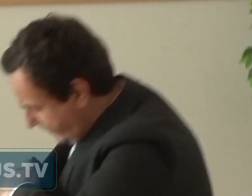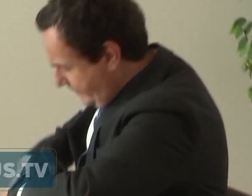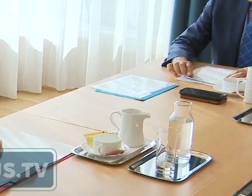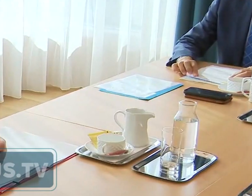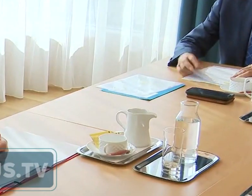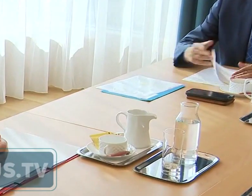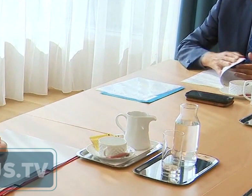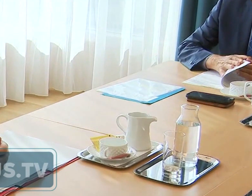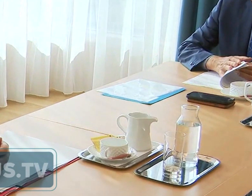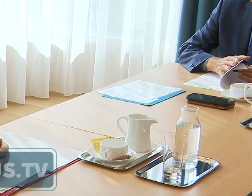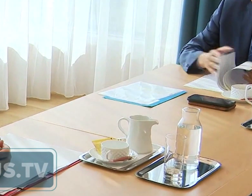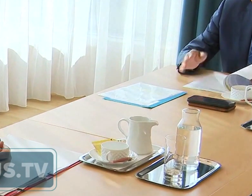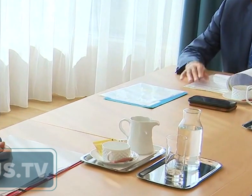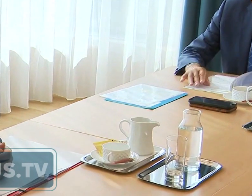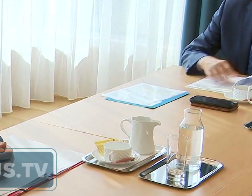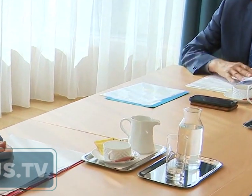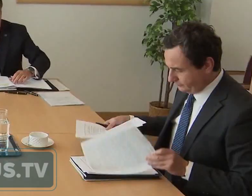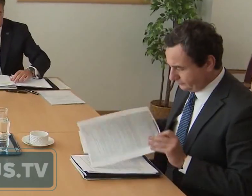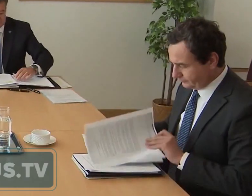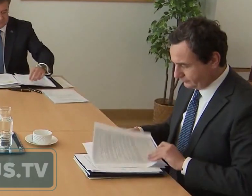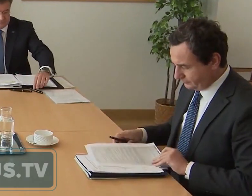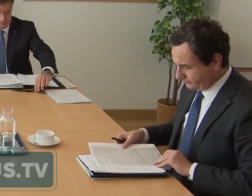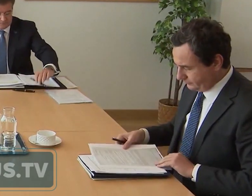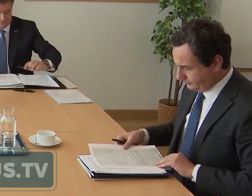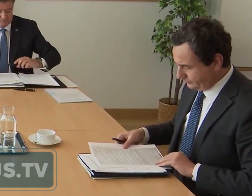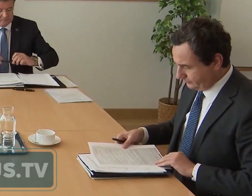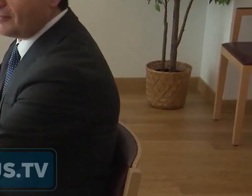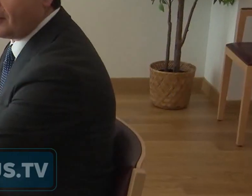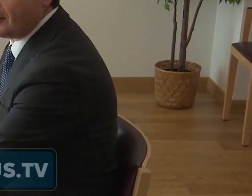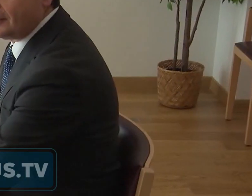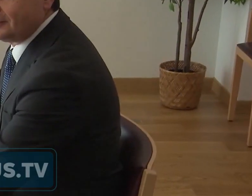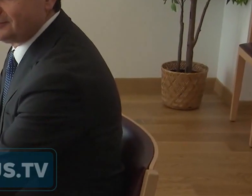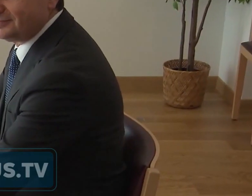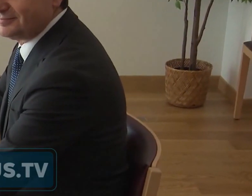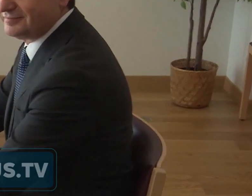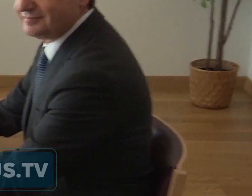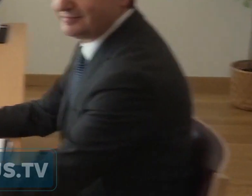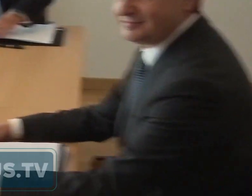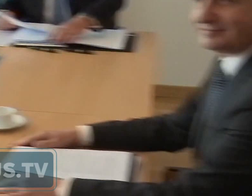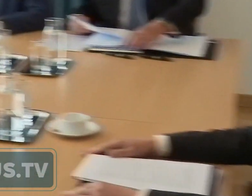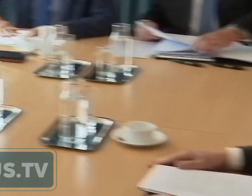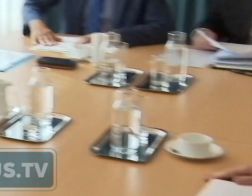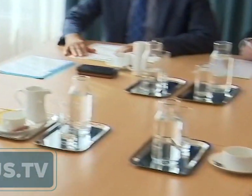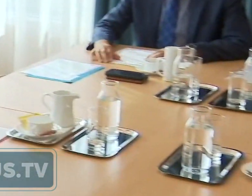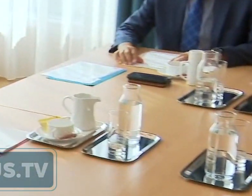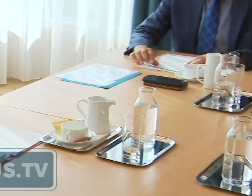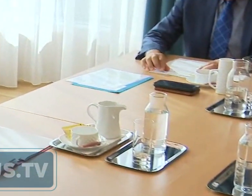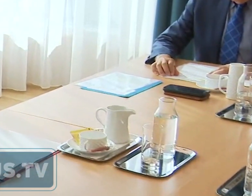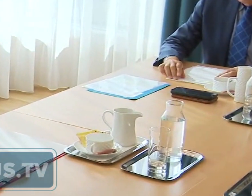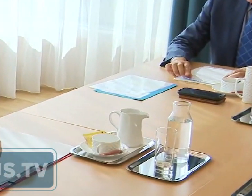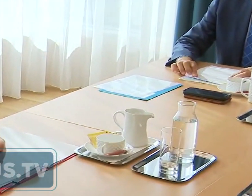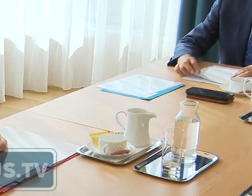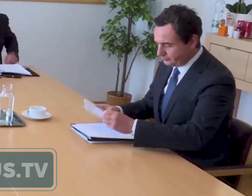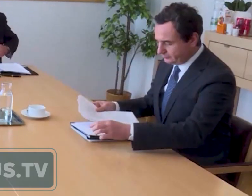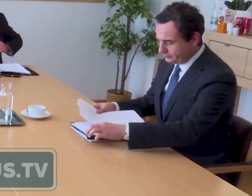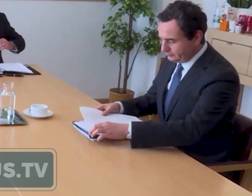kundër Kosovës në dialogun mes dy vendeve. Në një deklaratë për mediat në Prishtinë, Kurti tha se Lajçak është koordinuar me presidentin serb Vučić